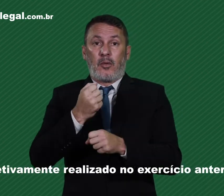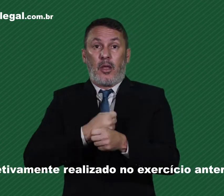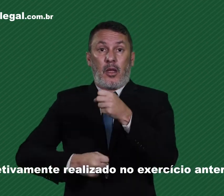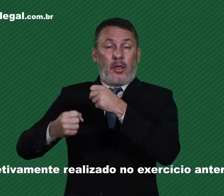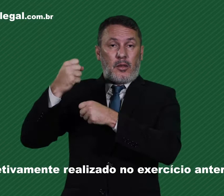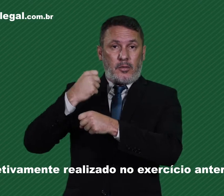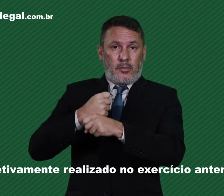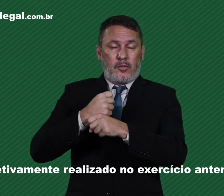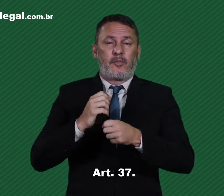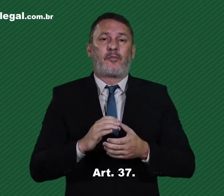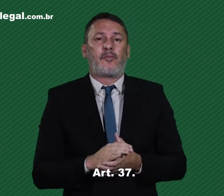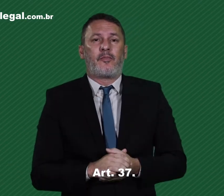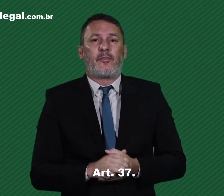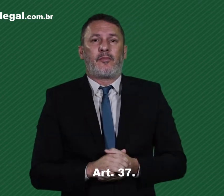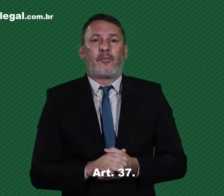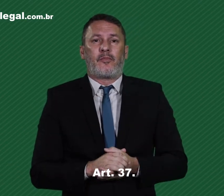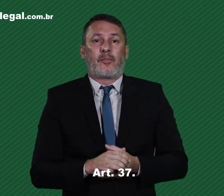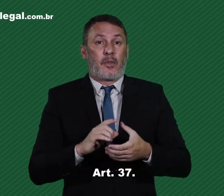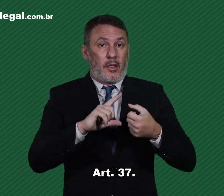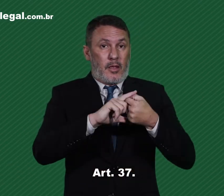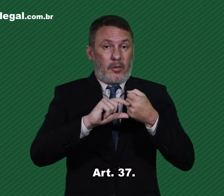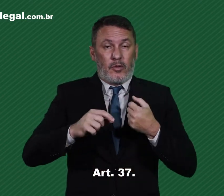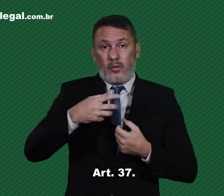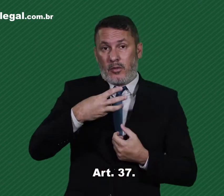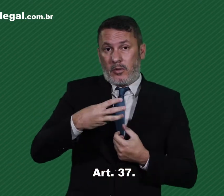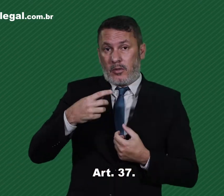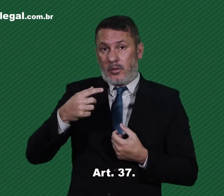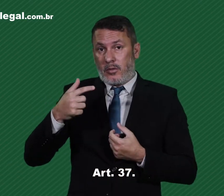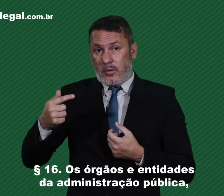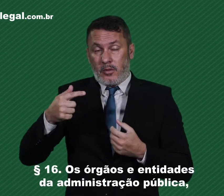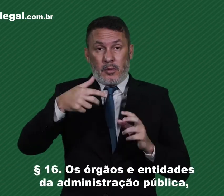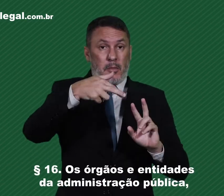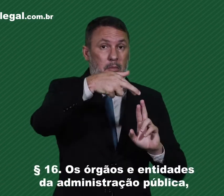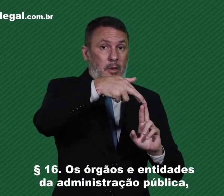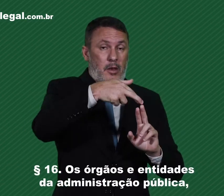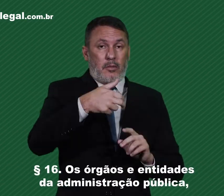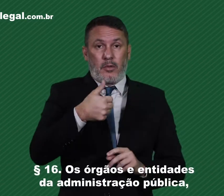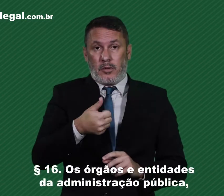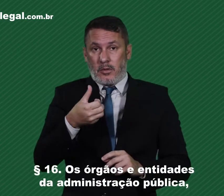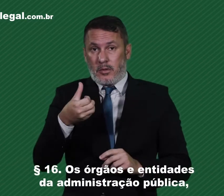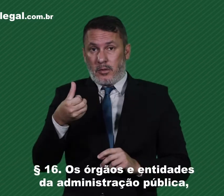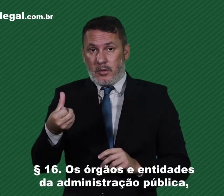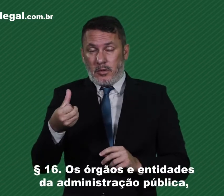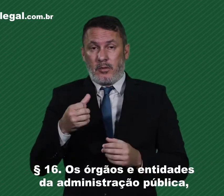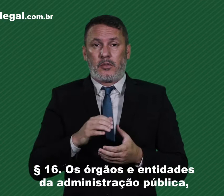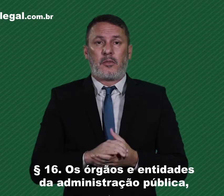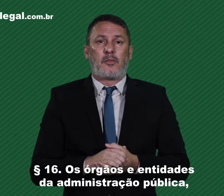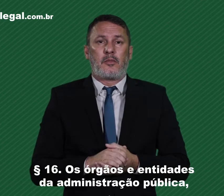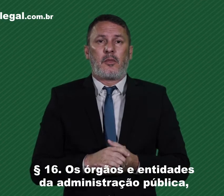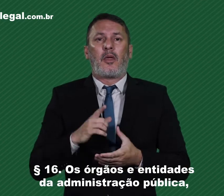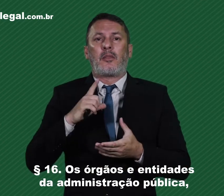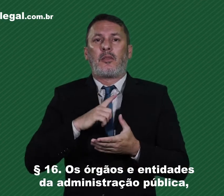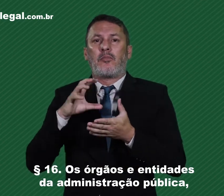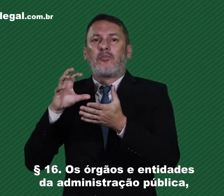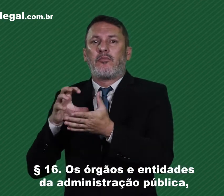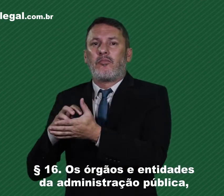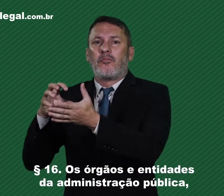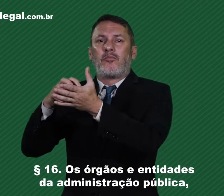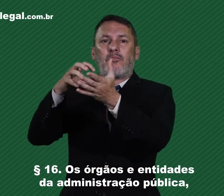anterior: artigo 37 parágrafo 16 os órgãos e entidades da administração